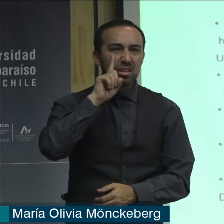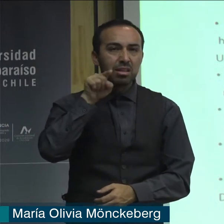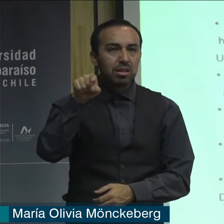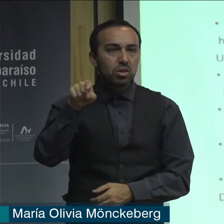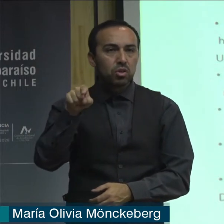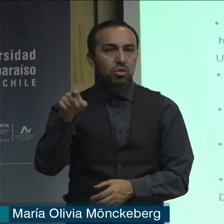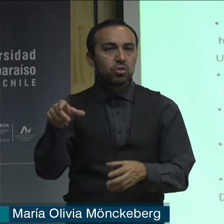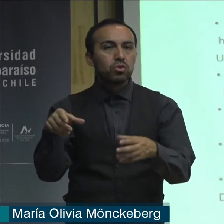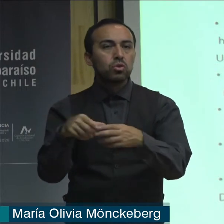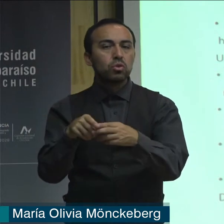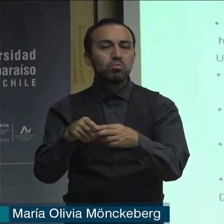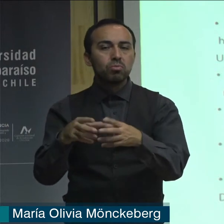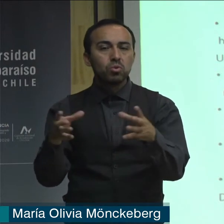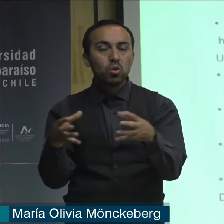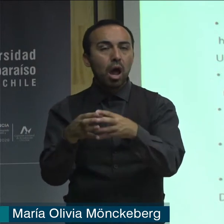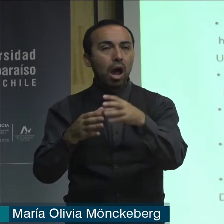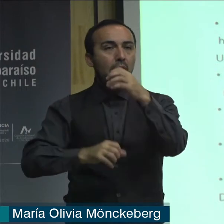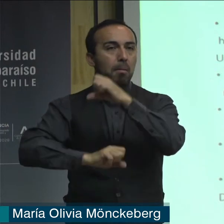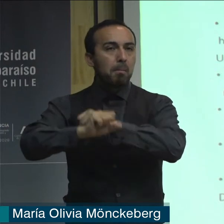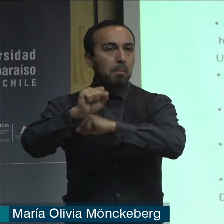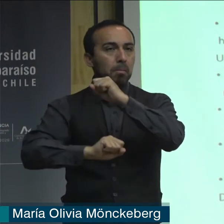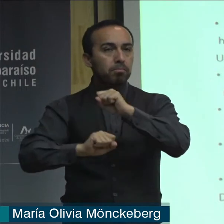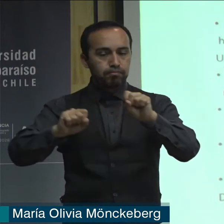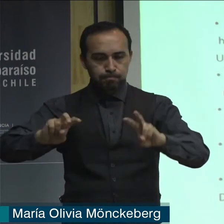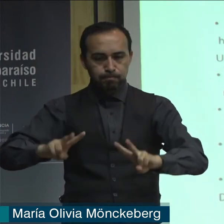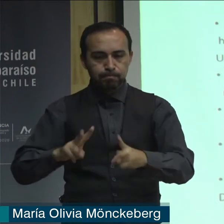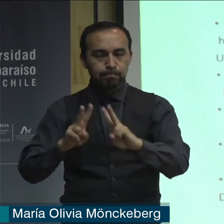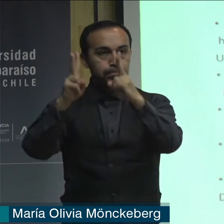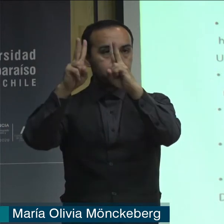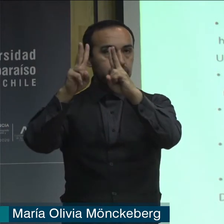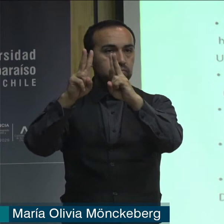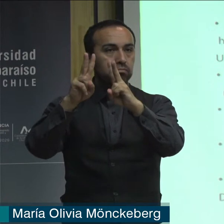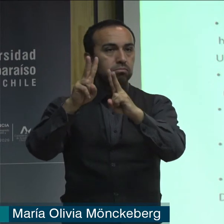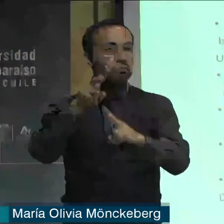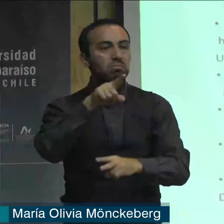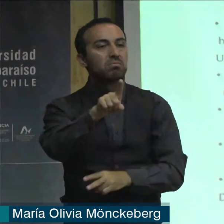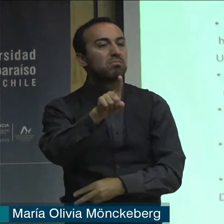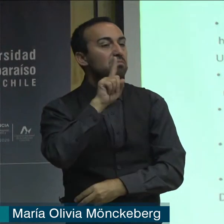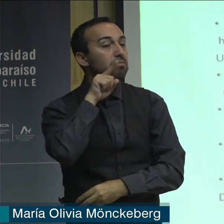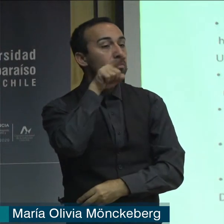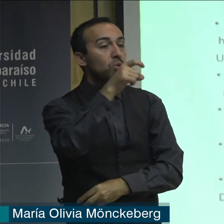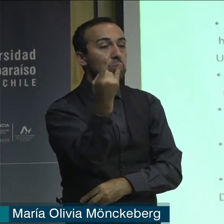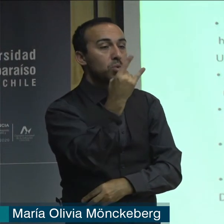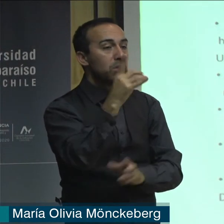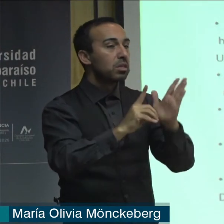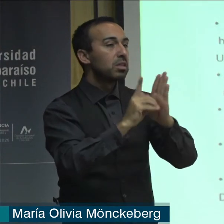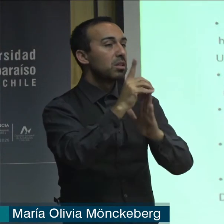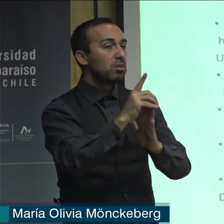inmobiliarias entonces verdaderamente la Universidad del desarrollo